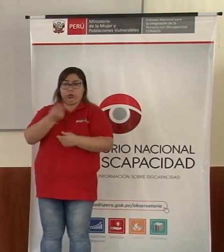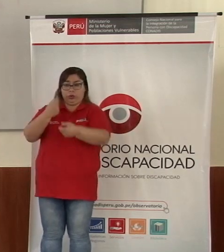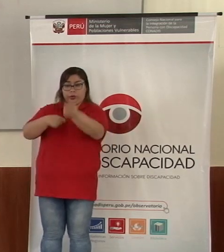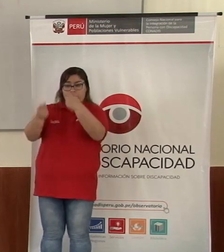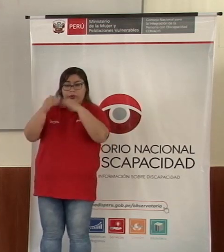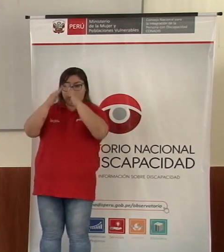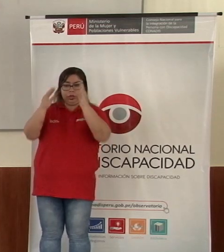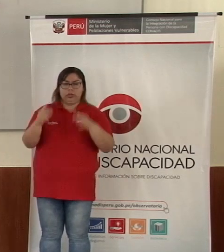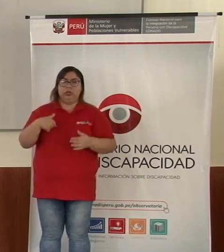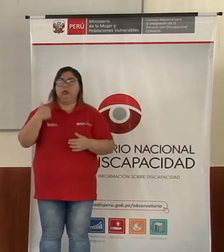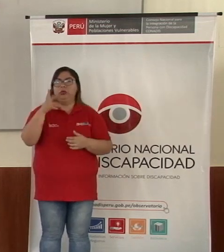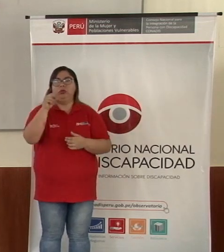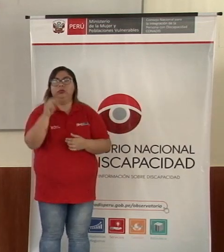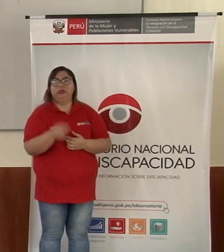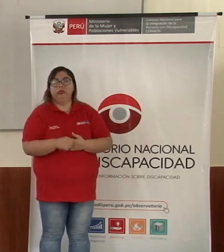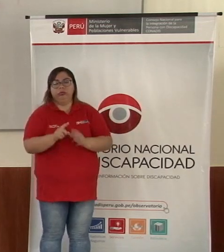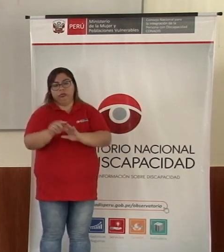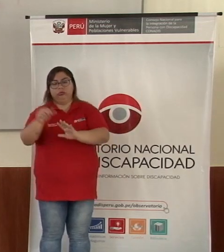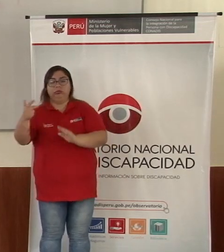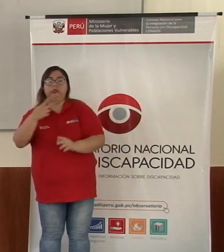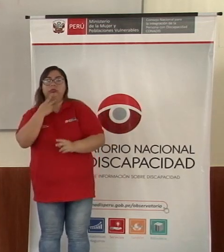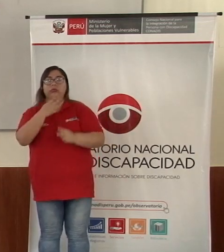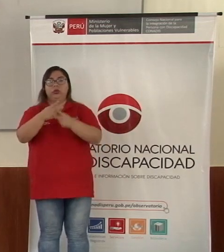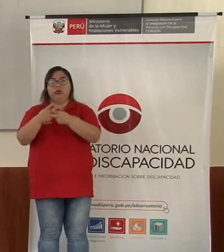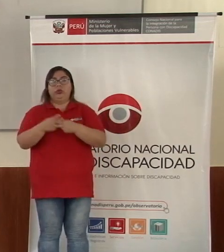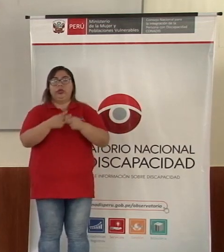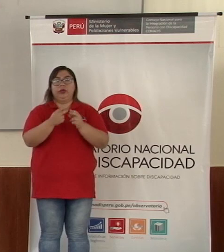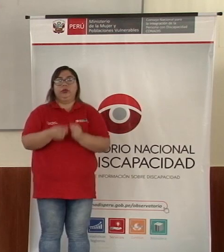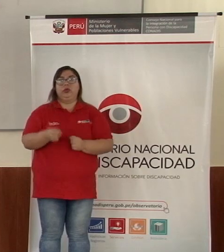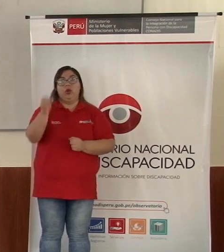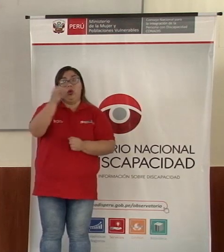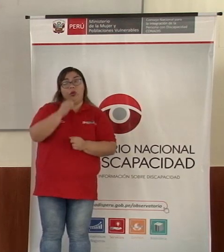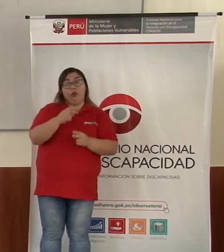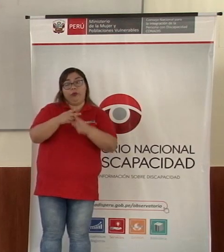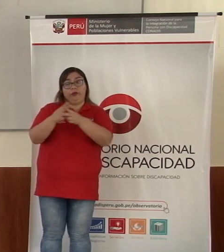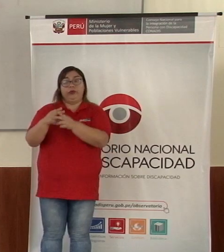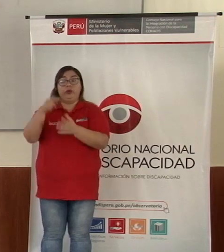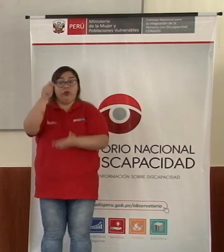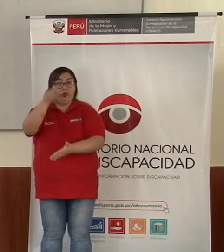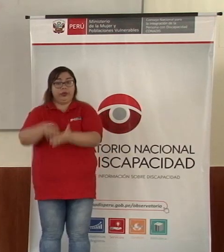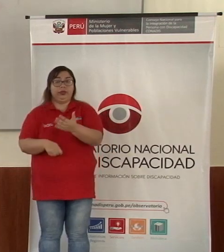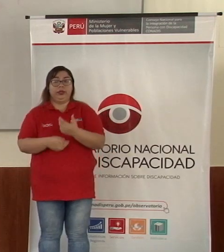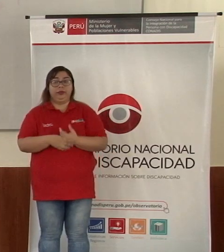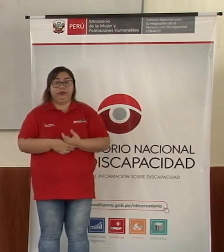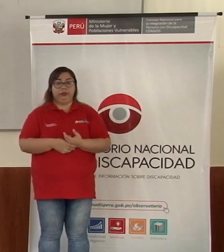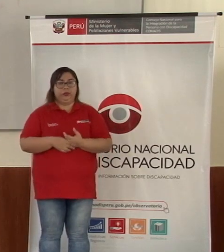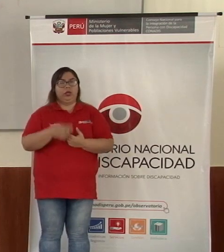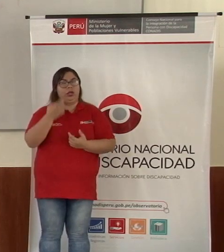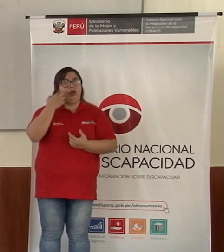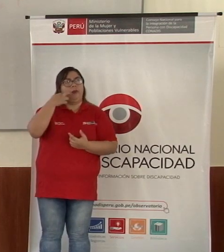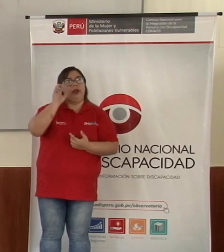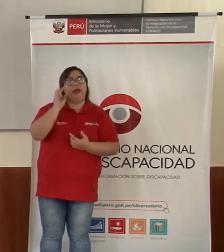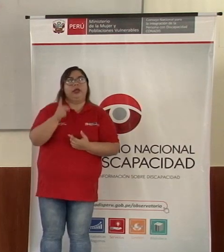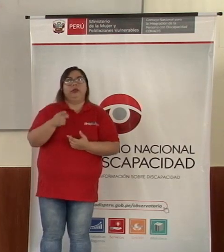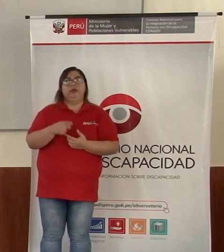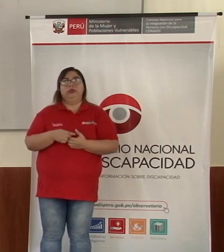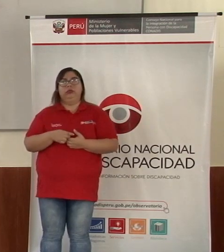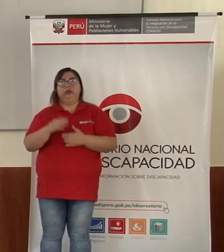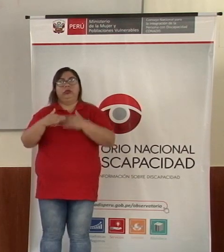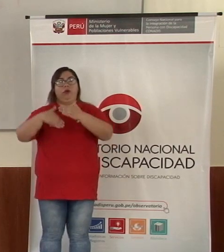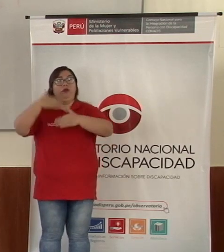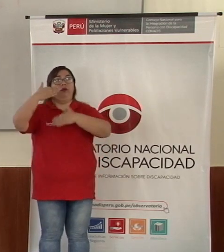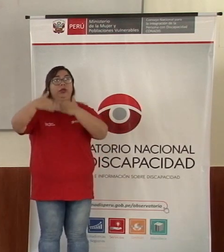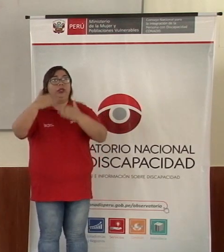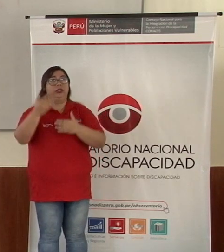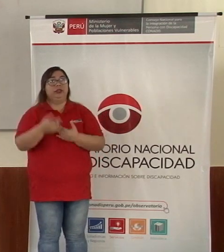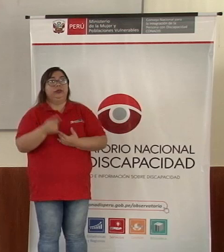confío. Le asigno un curador. O mejor lo interdicto, pues, para que así no haga cosas